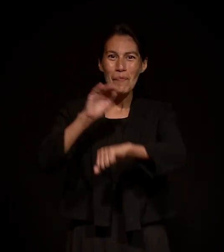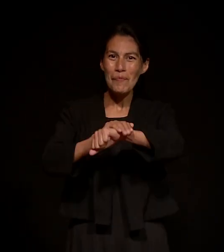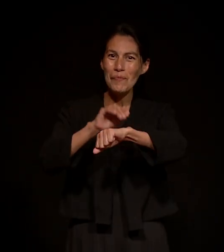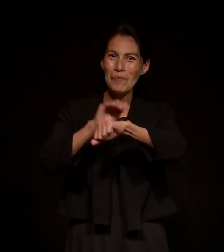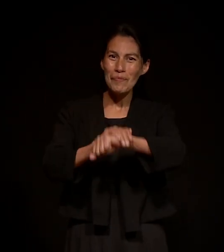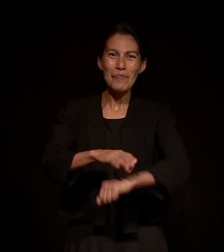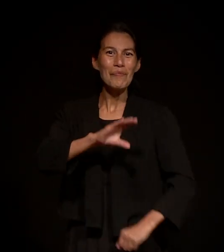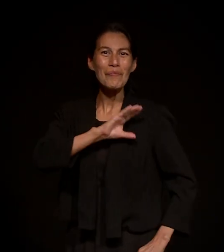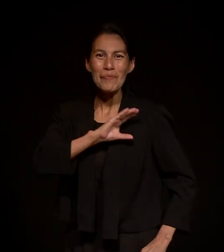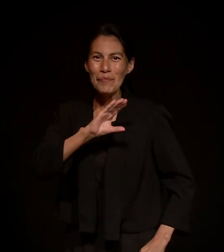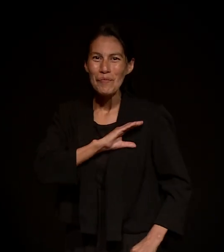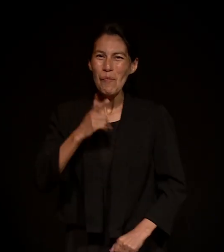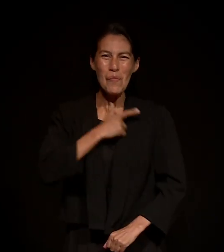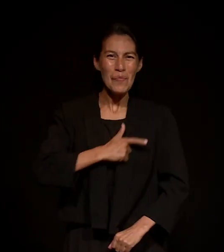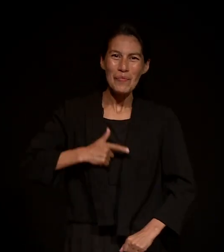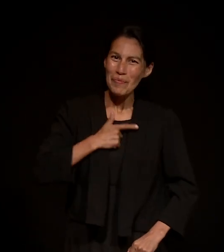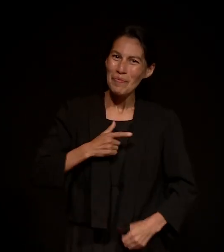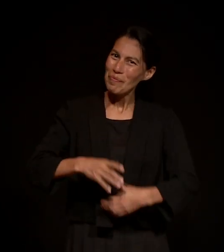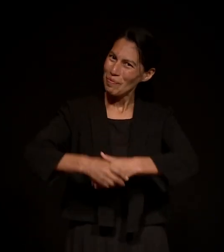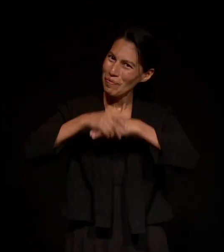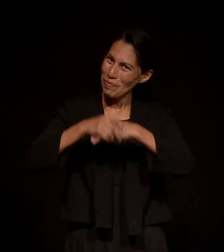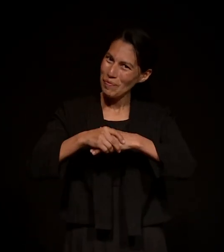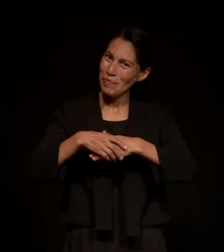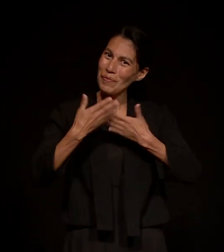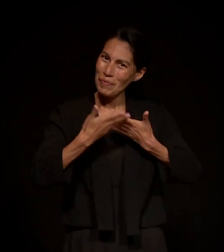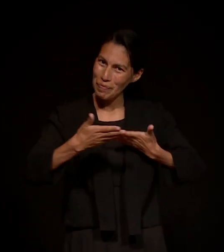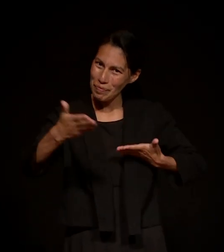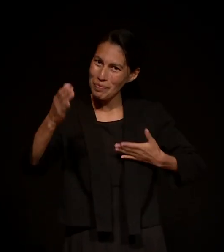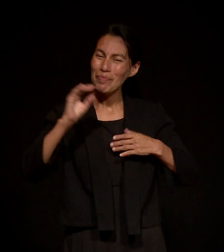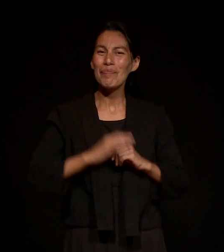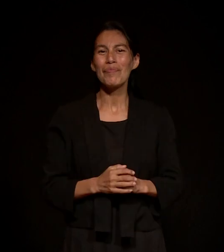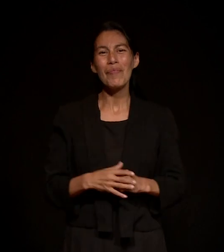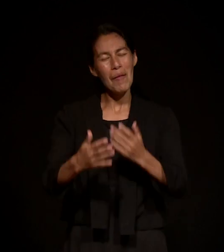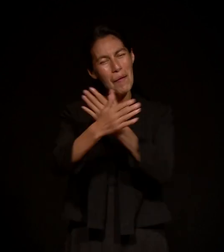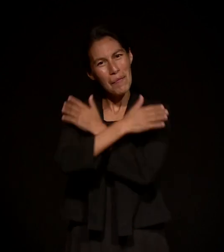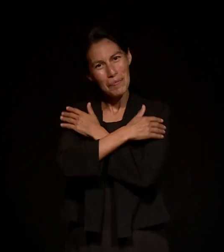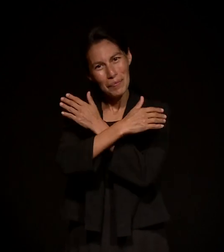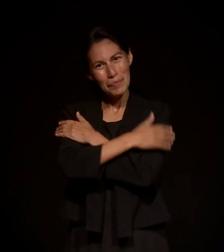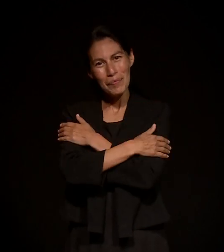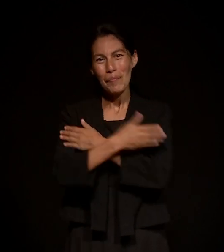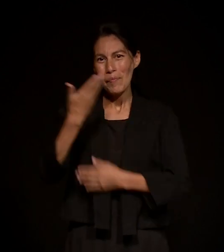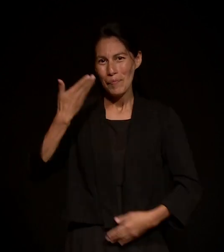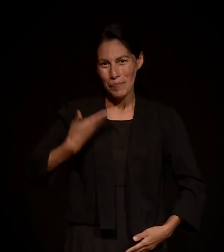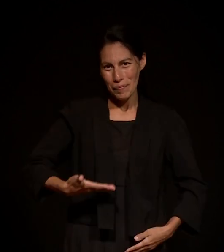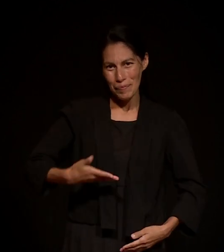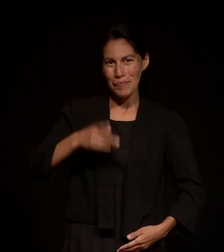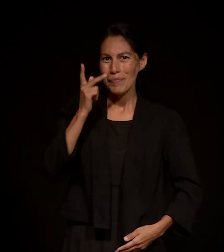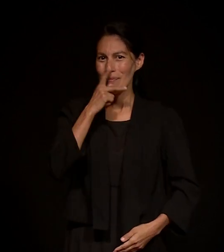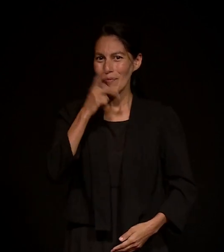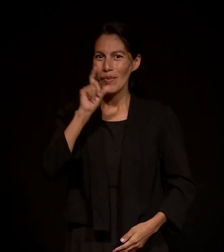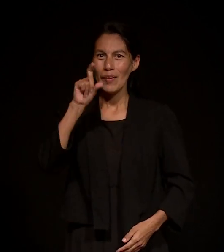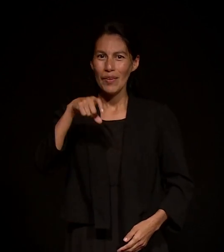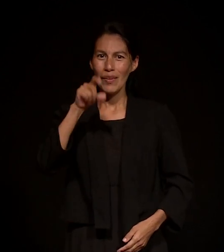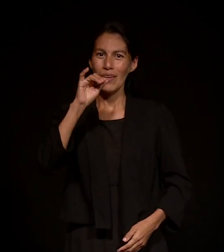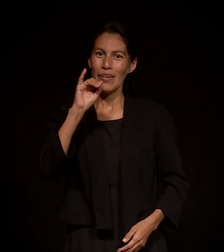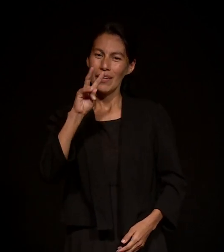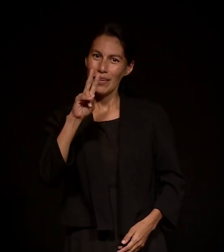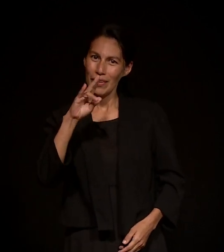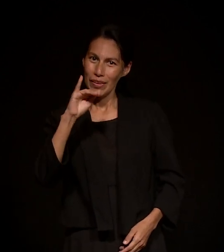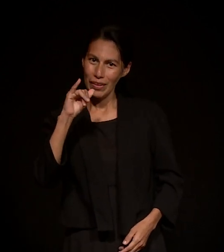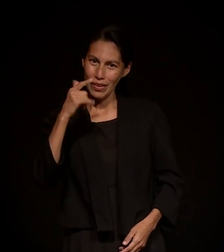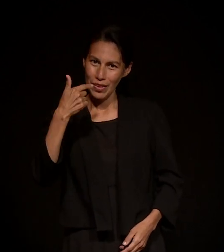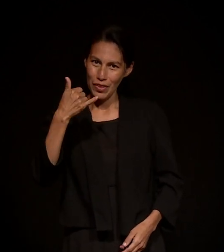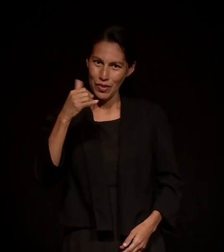Ay, queridos amigos, qué gusto saludarles a la distancia, un abrazo del Pastor Quiriano